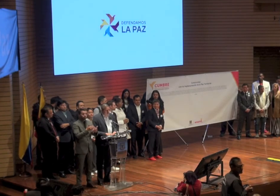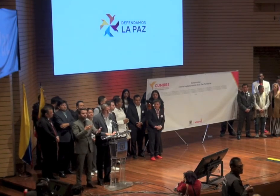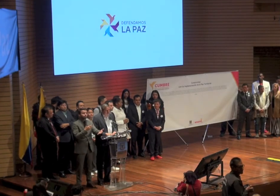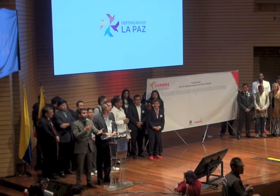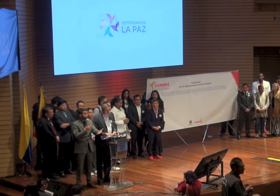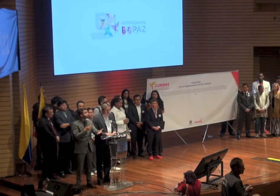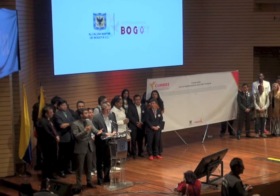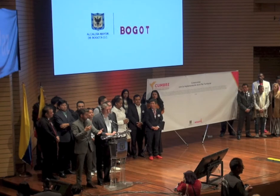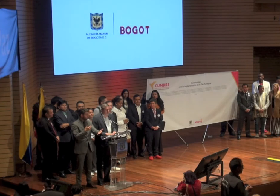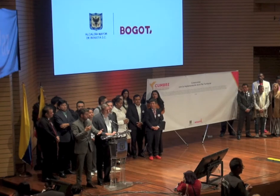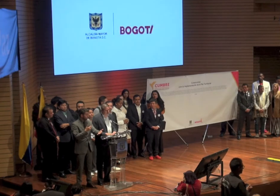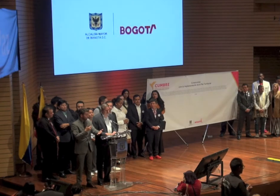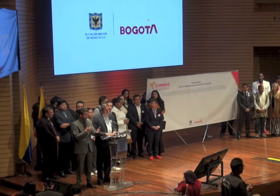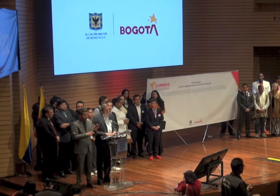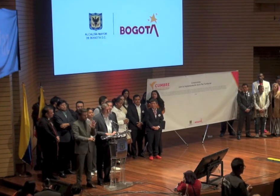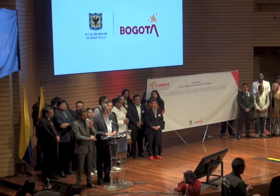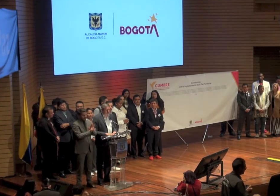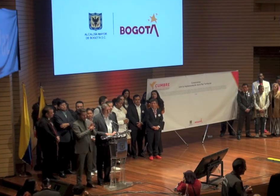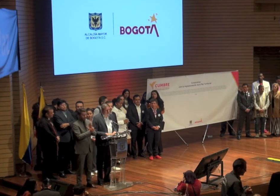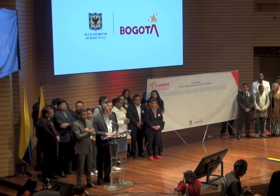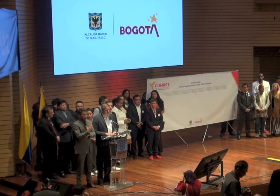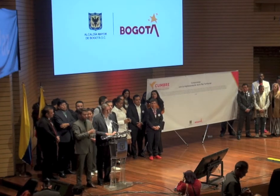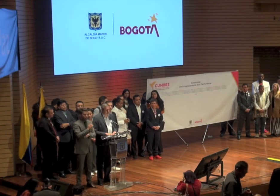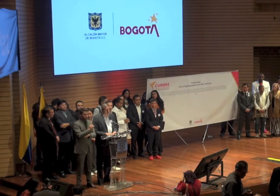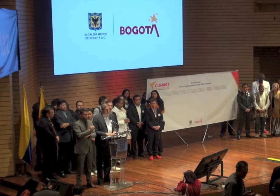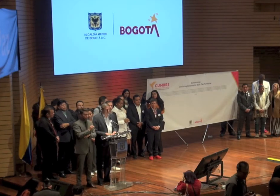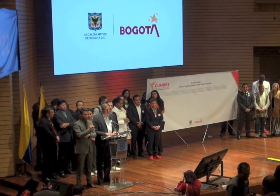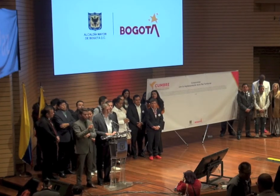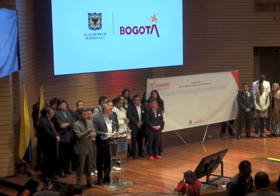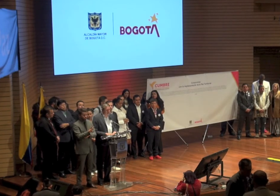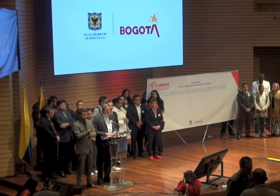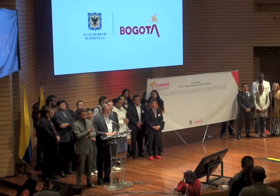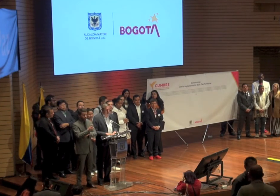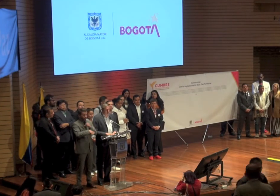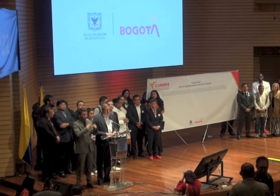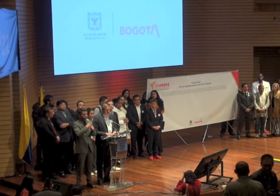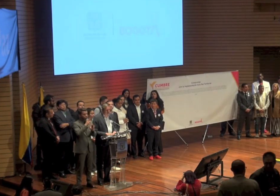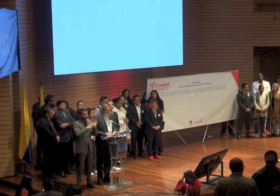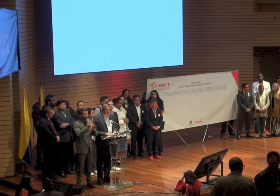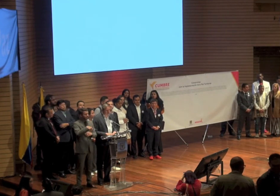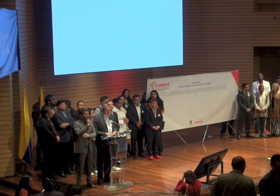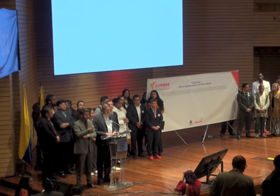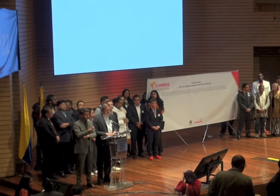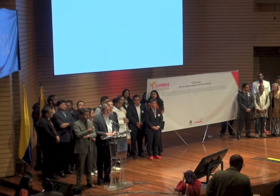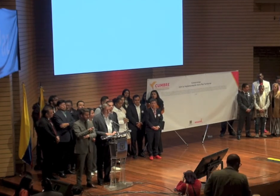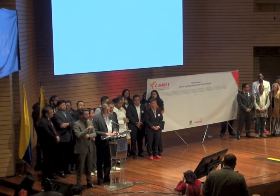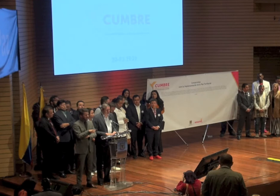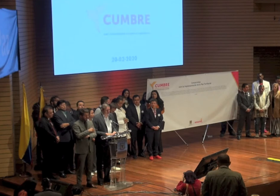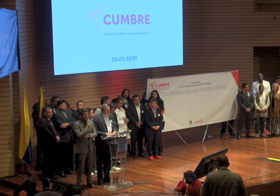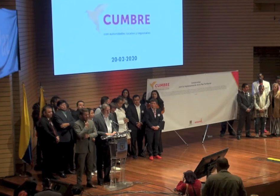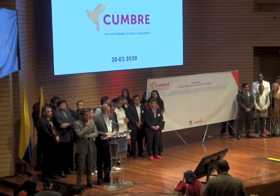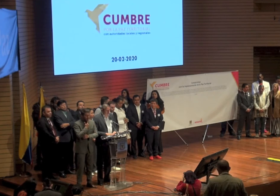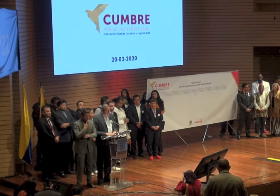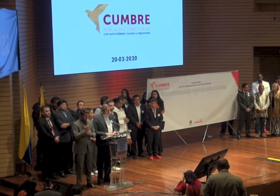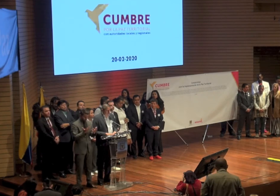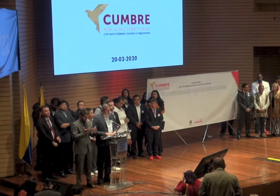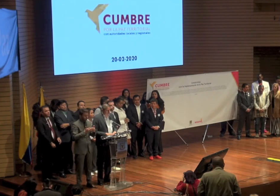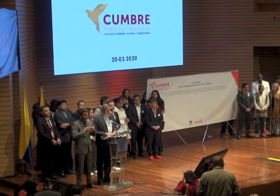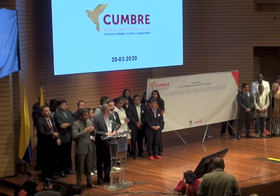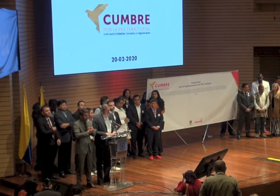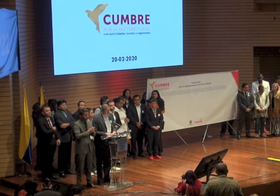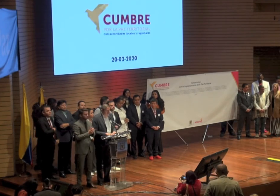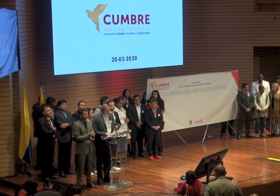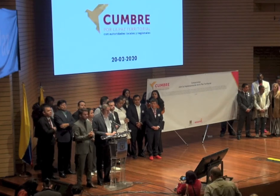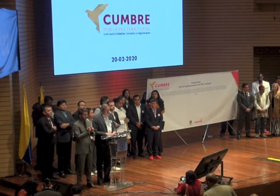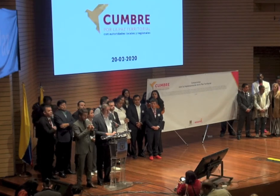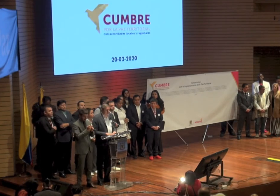el acto legislativo 02 de 2017, que incorpora a nuestro tratamiento jurídico todos los elementos